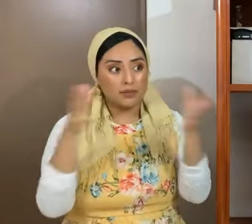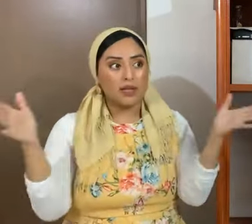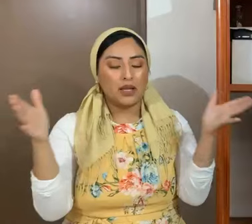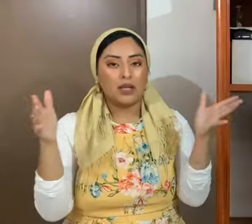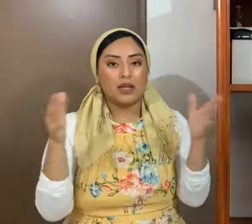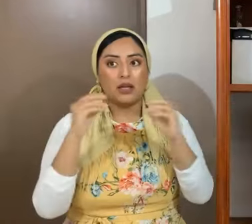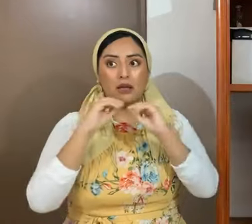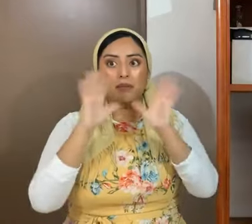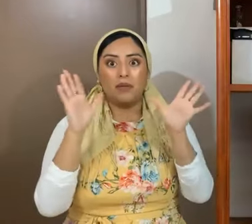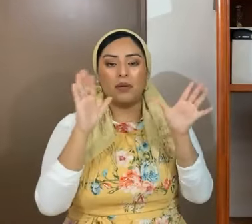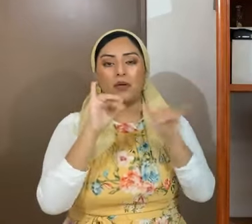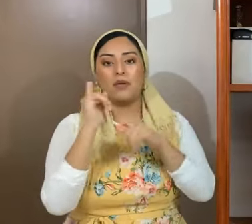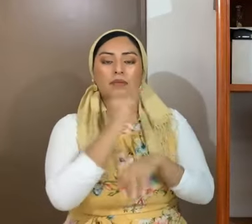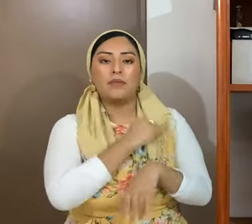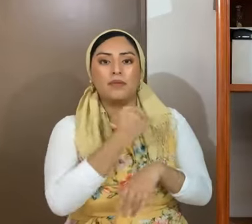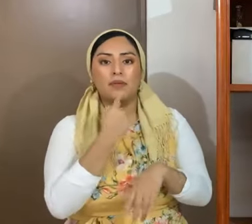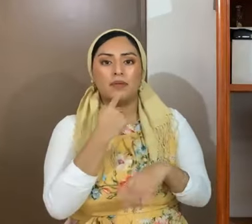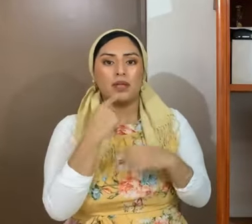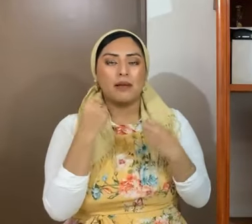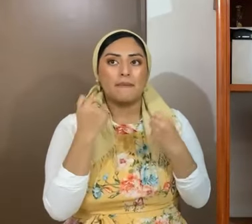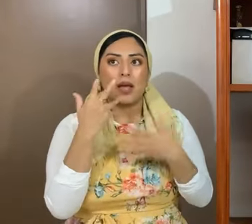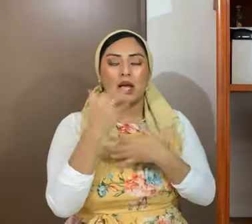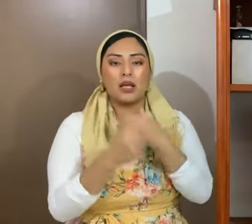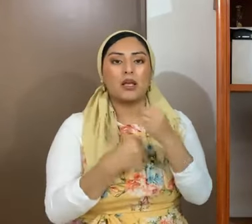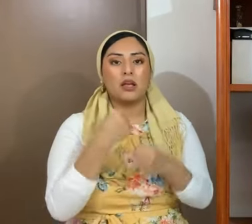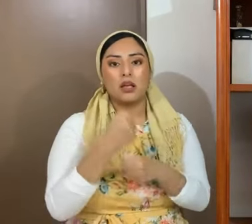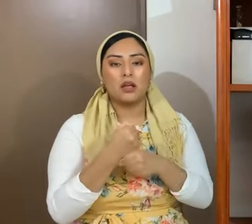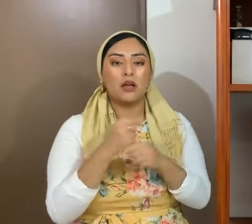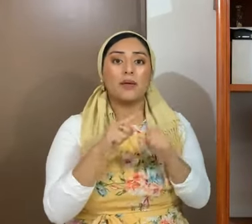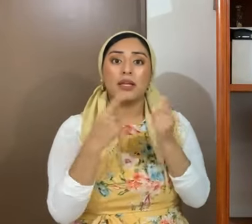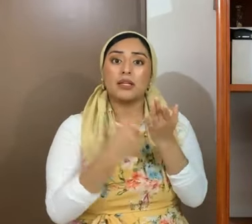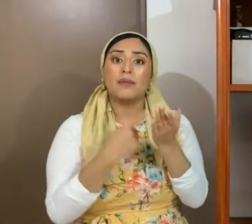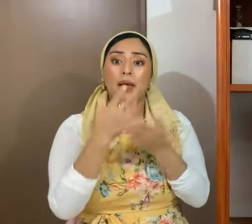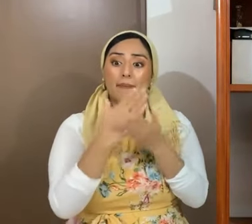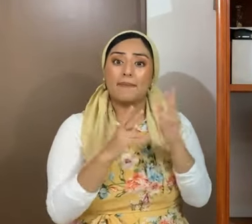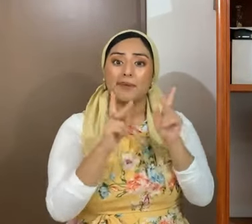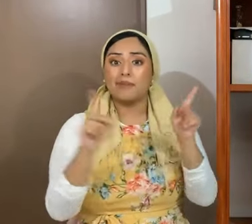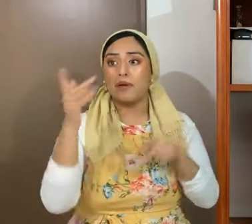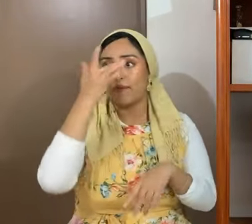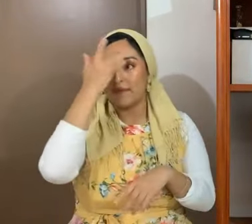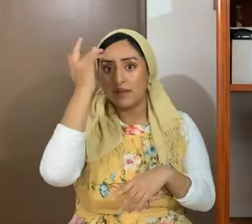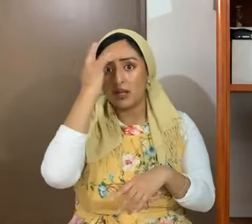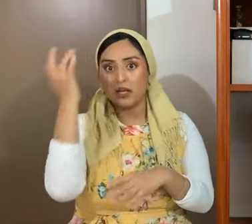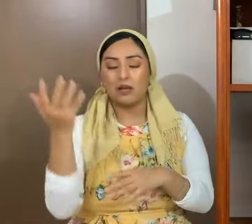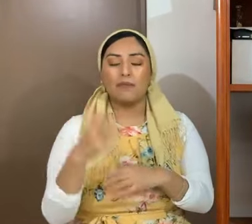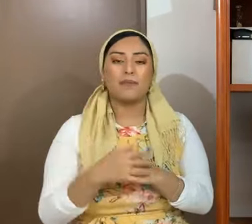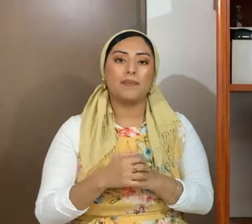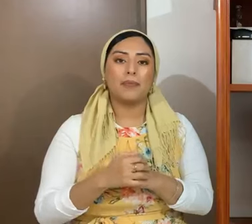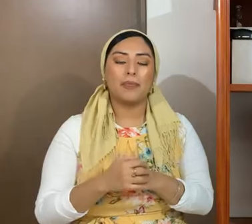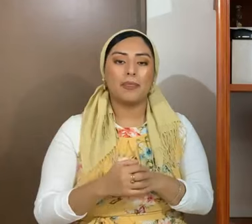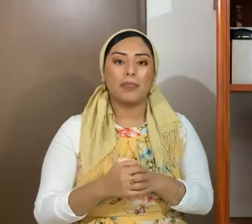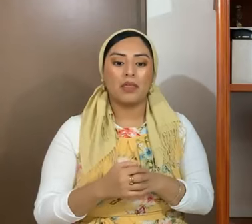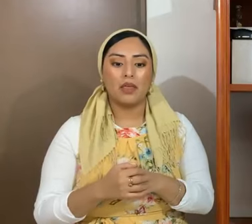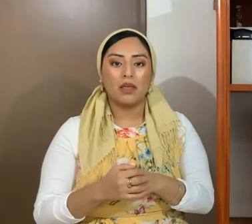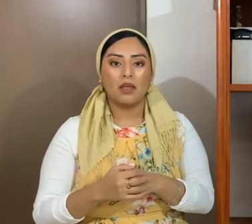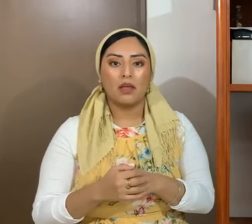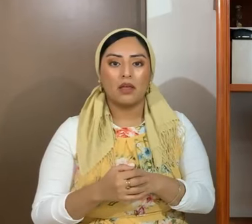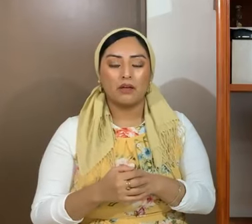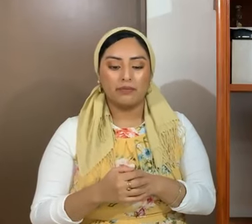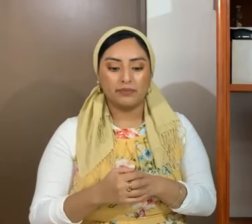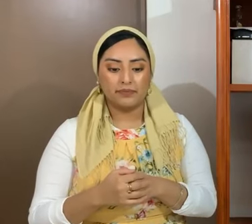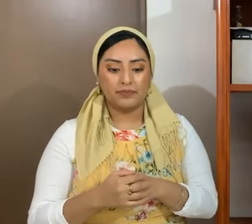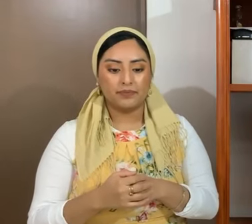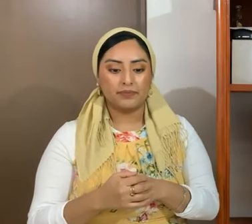claramente, como lo ha dicho nuestro amado Roe durante tantos años, pero a veces se les olvida a las almas. Entonces, con